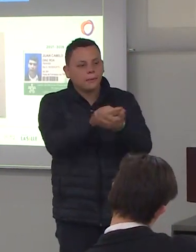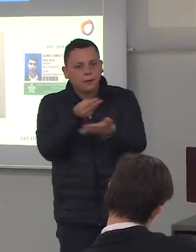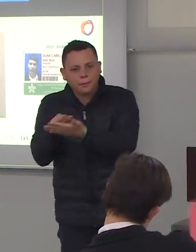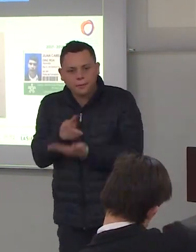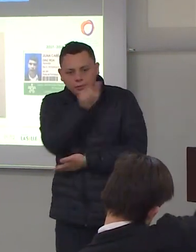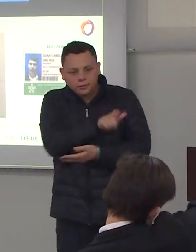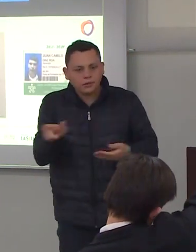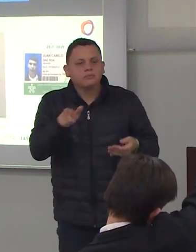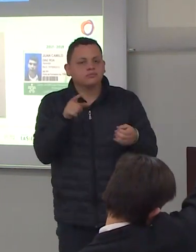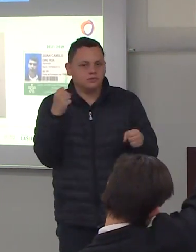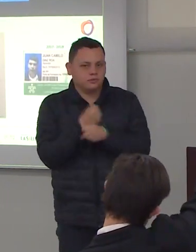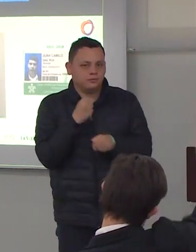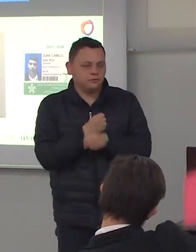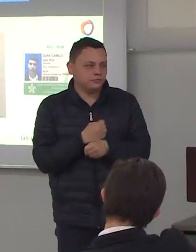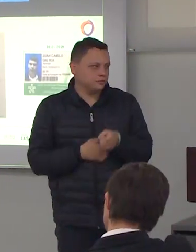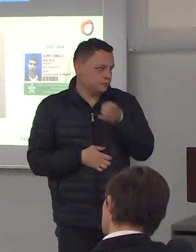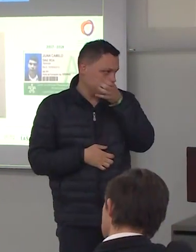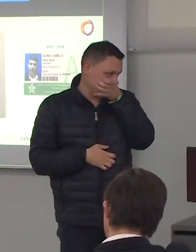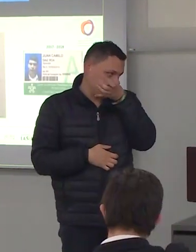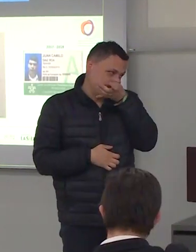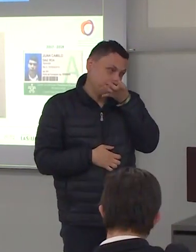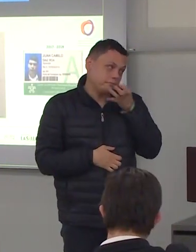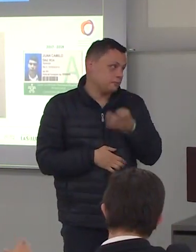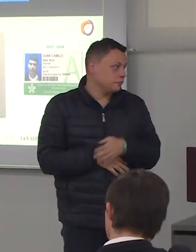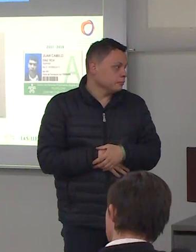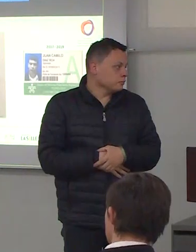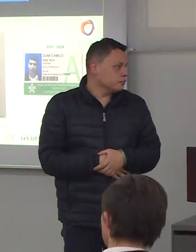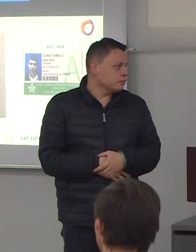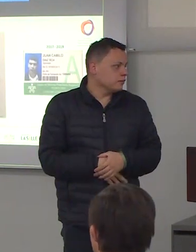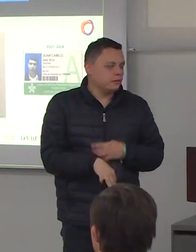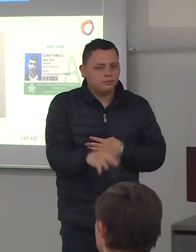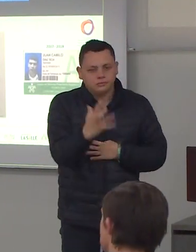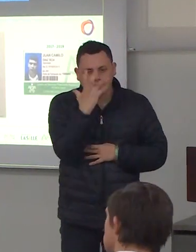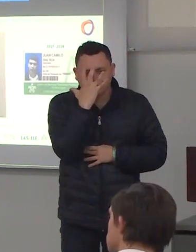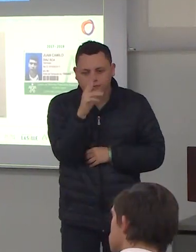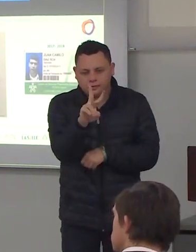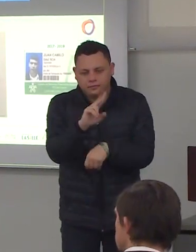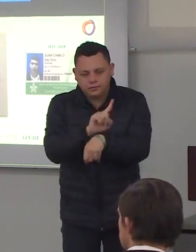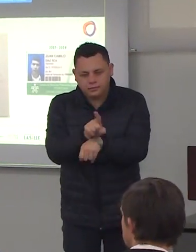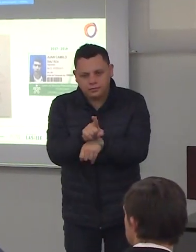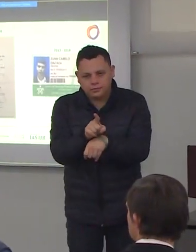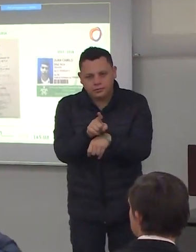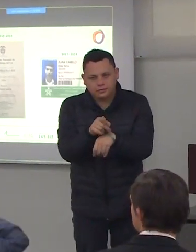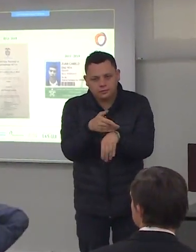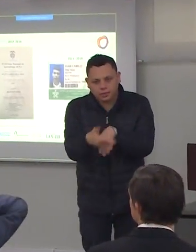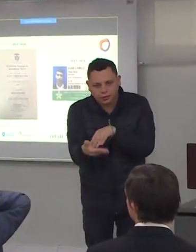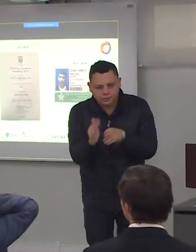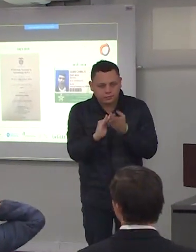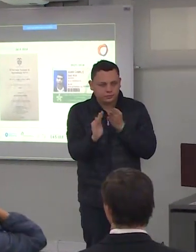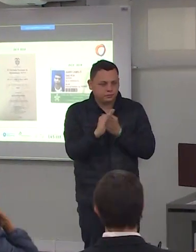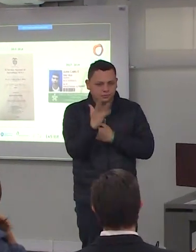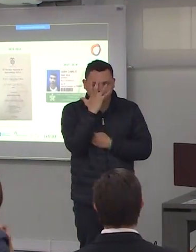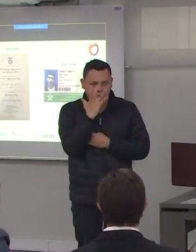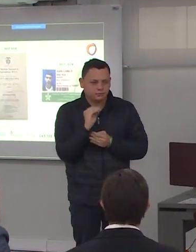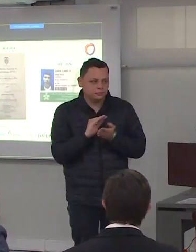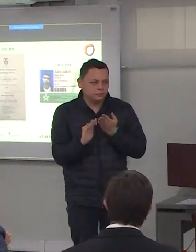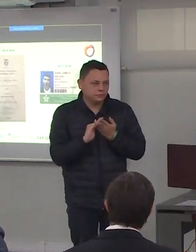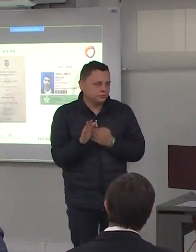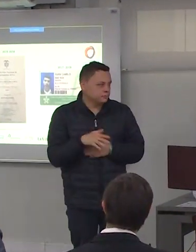Muchísimas gracias y discúlpenme por los dos minutos que me robé. Permiso.